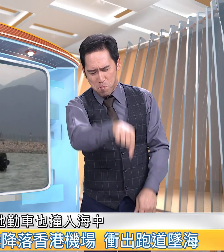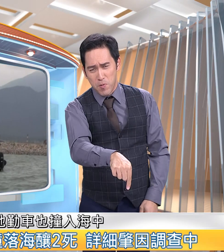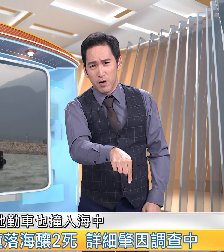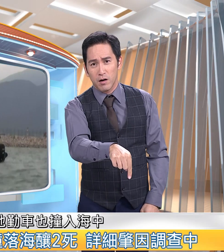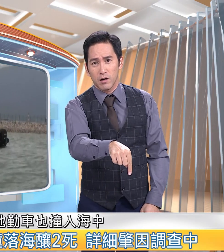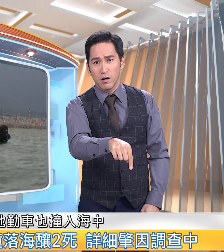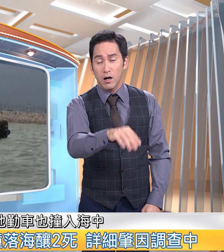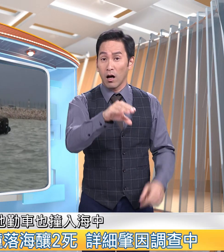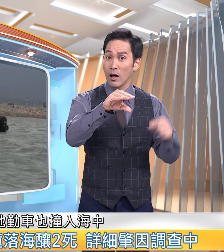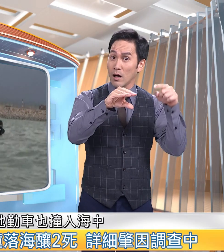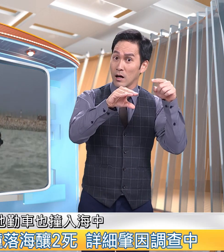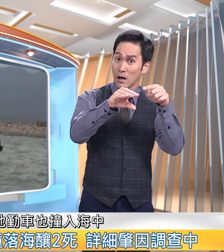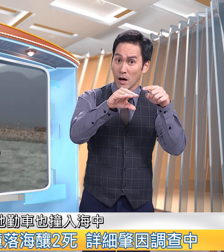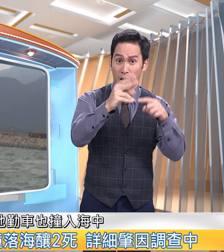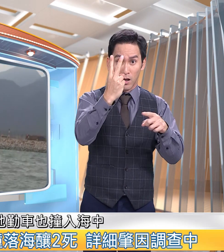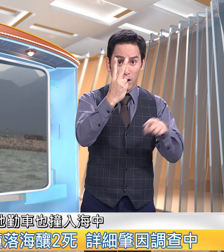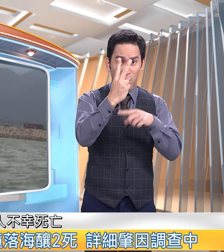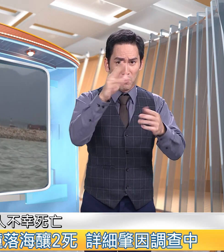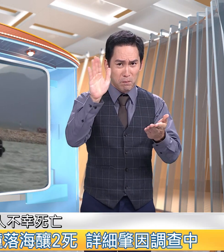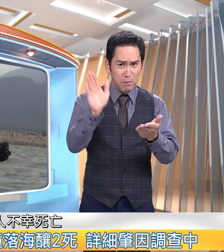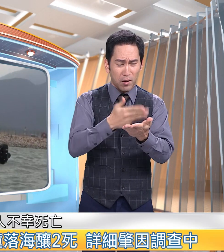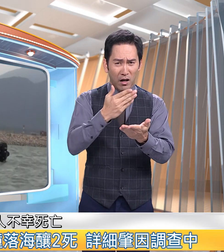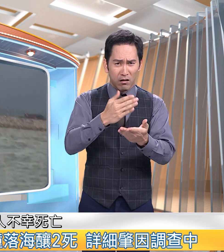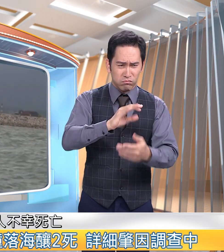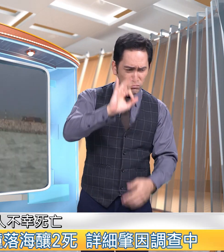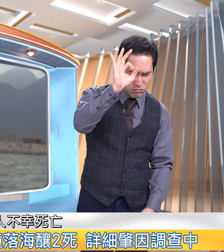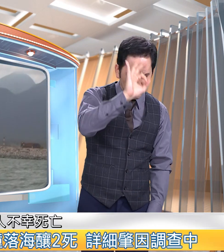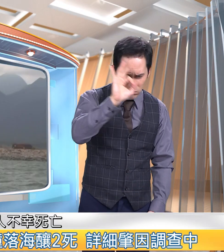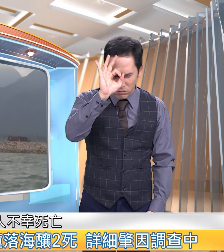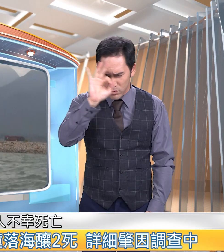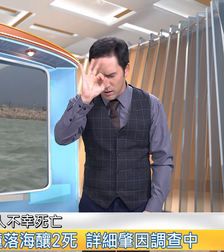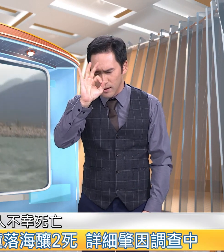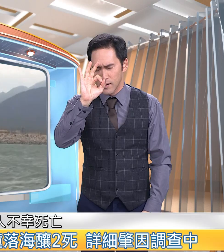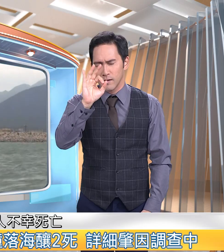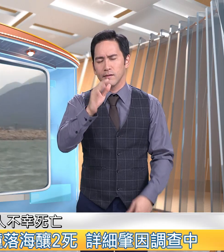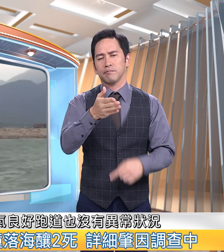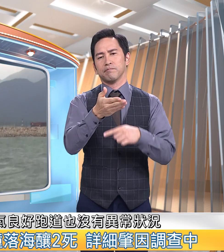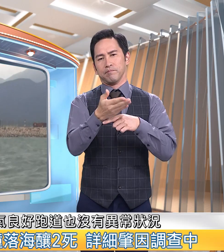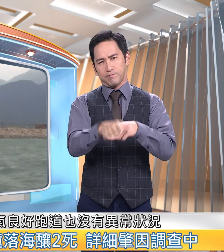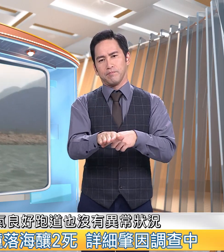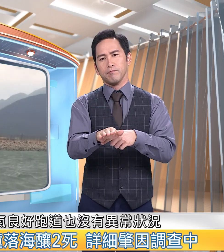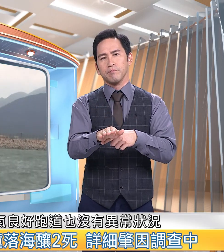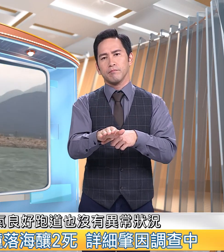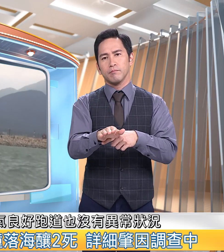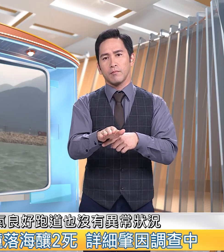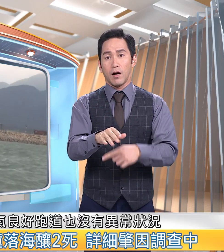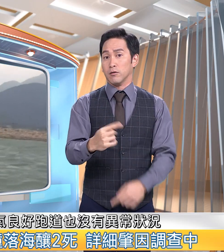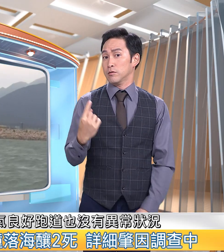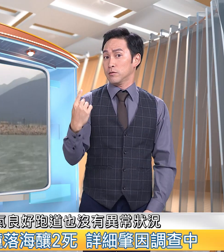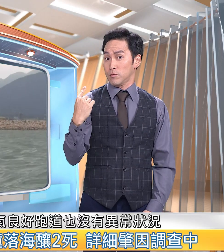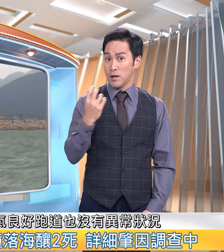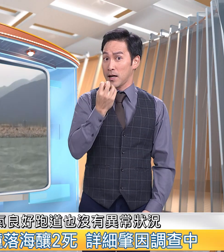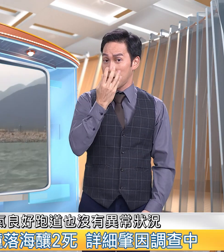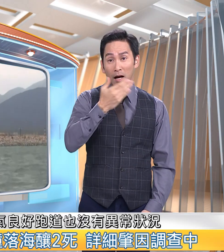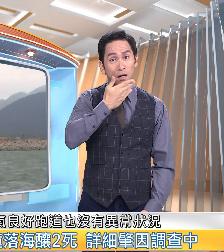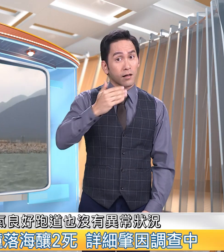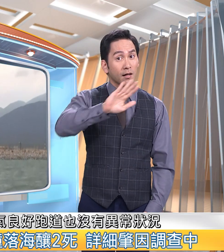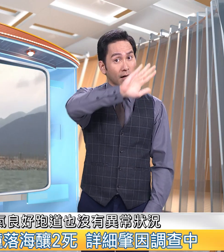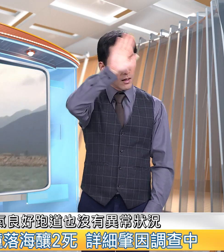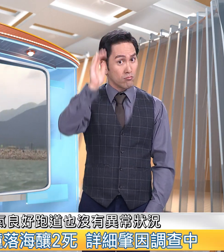车也撞入海中，造成车上2人不幸死亡。但事发时天气良好，跑